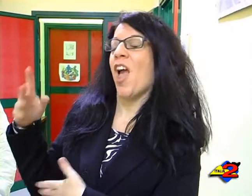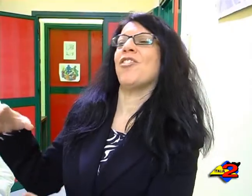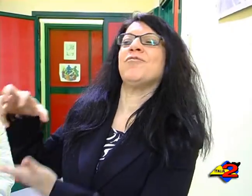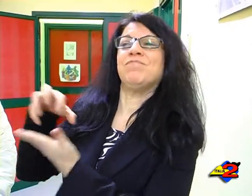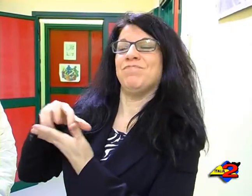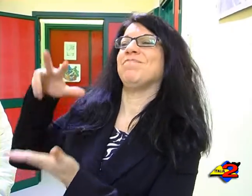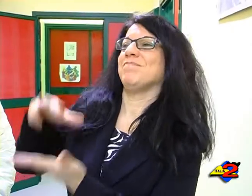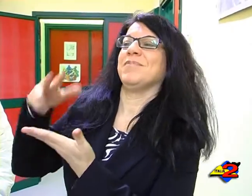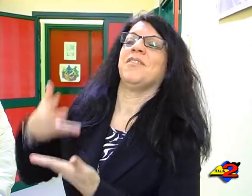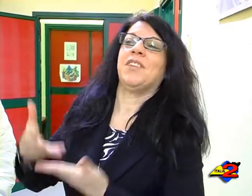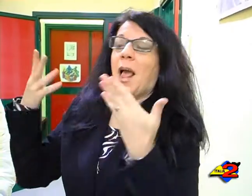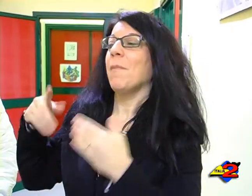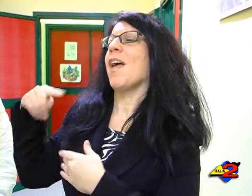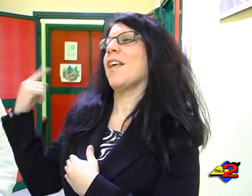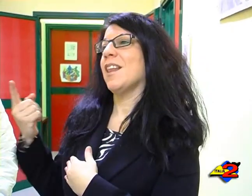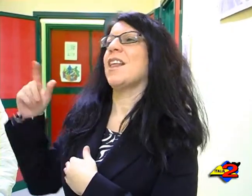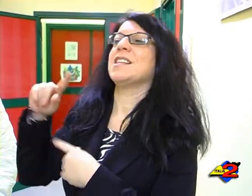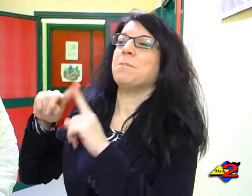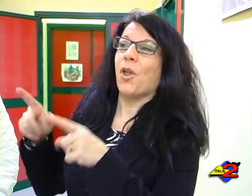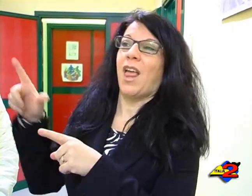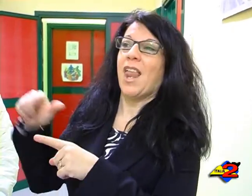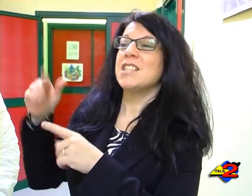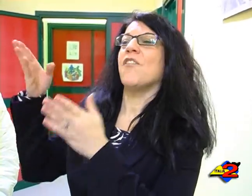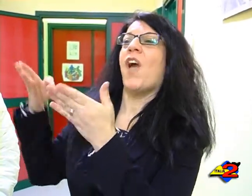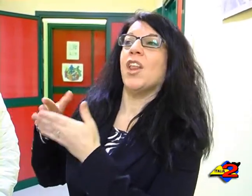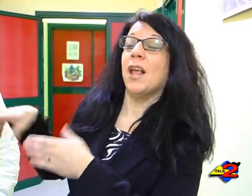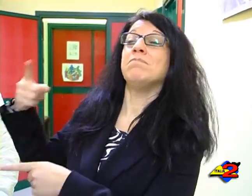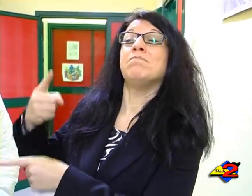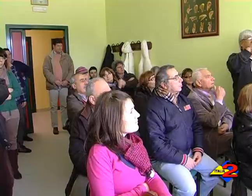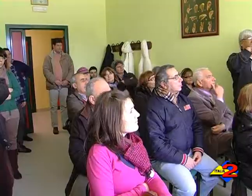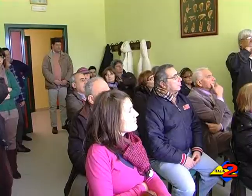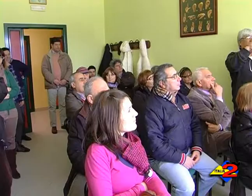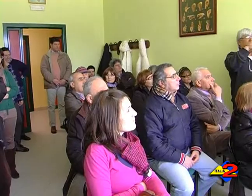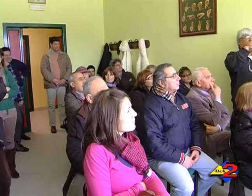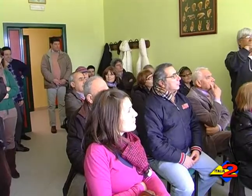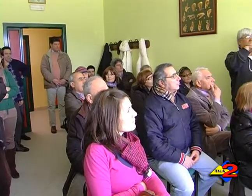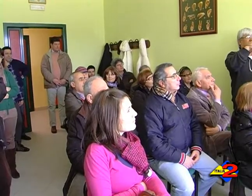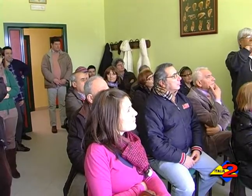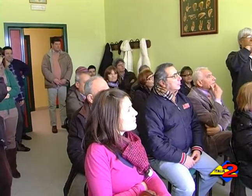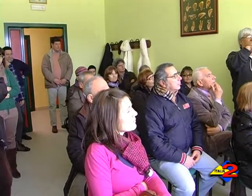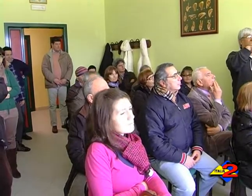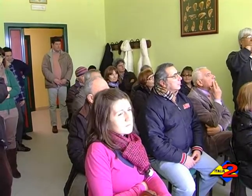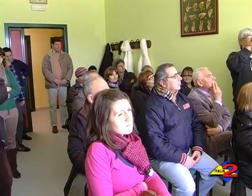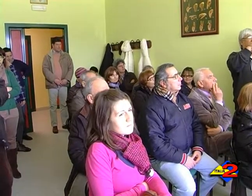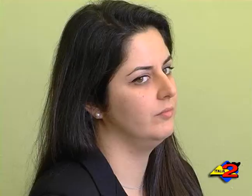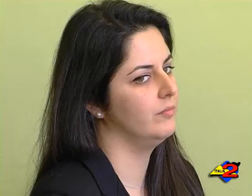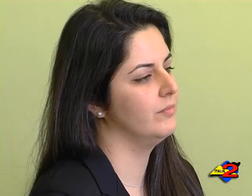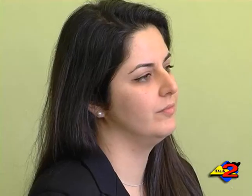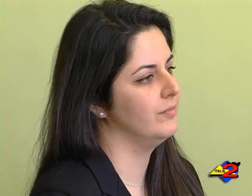Florio del piano di zona S4 questo sportello, questo servizio rivolto ai sordi del Vallo di Diano sarà riaperto.